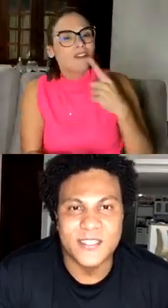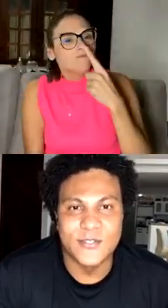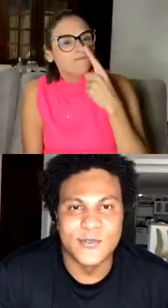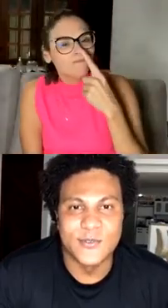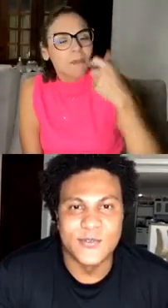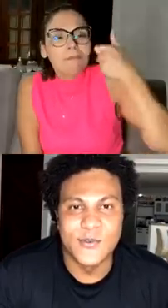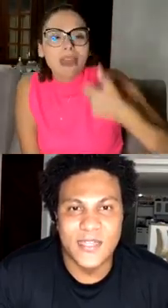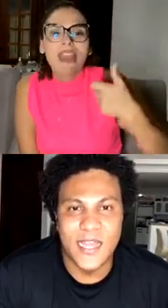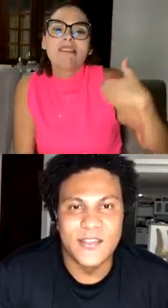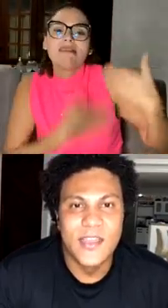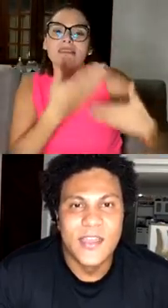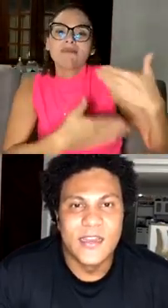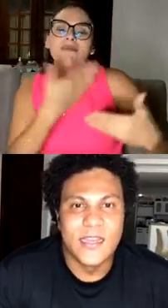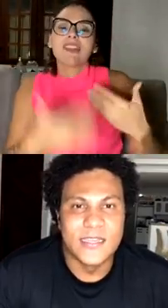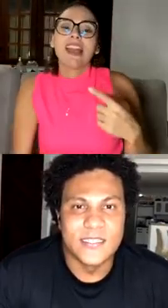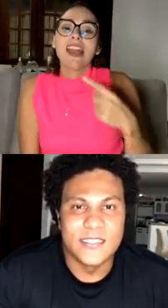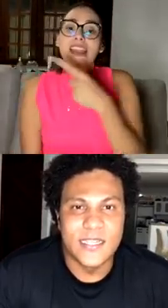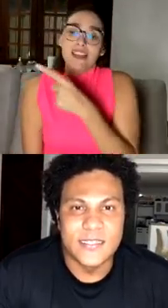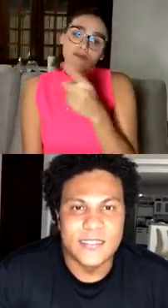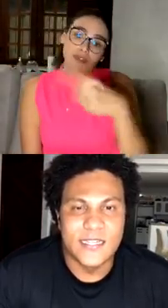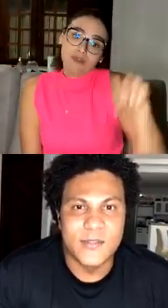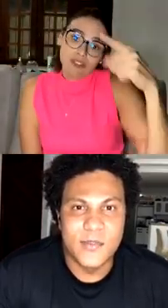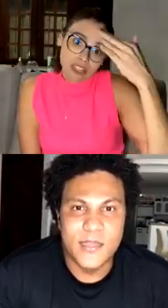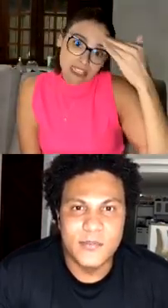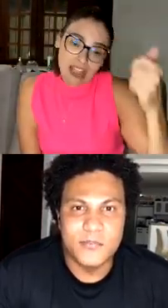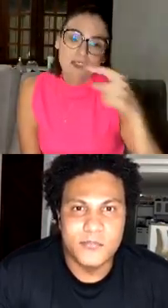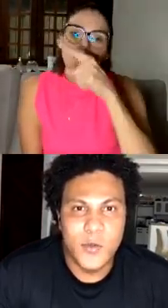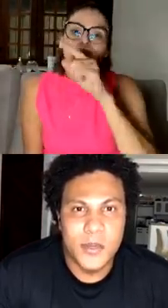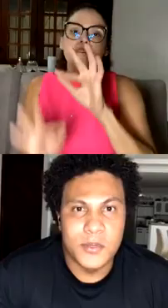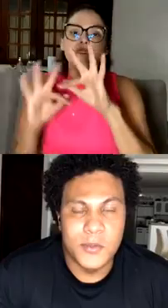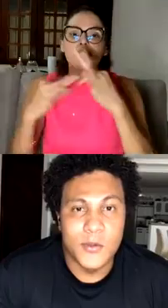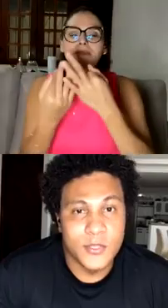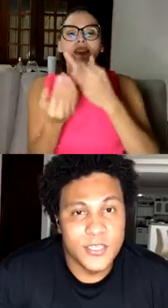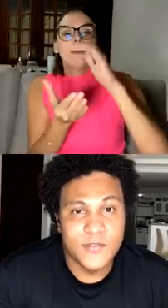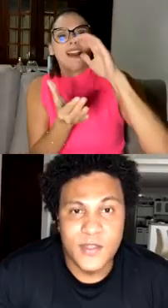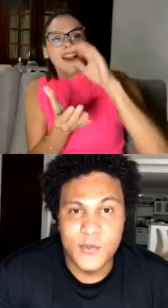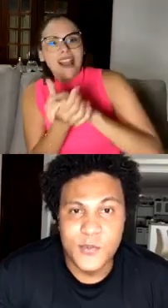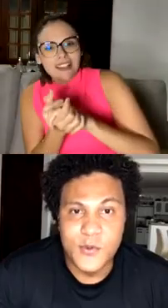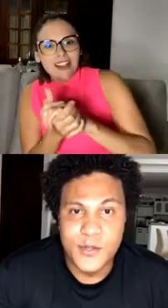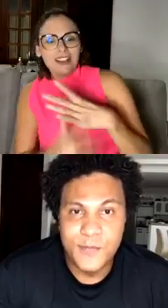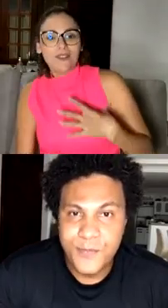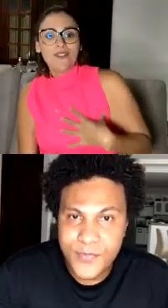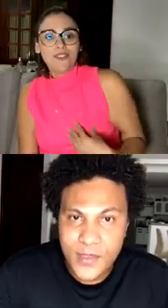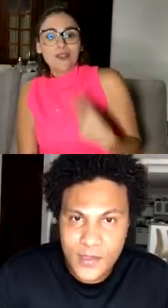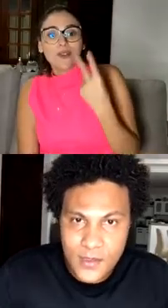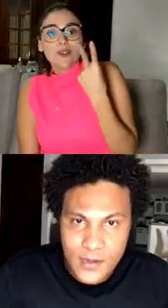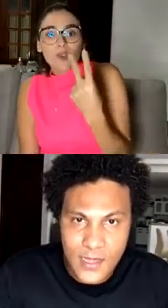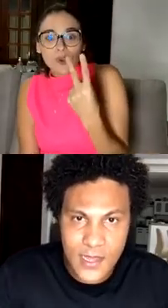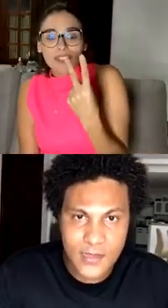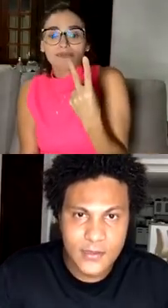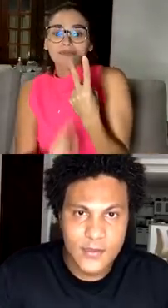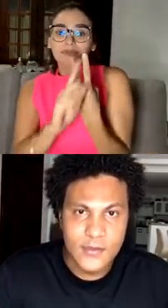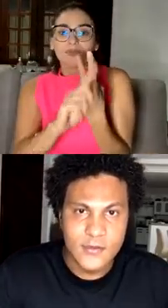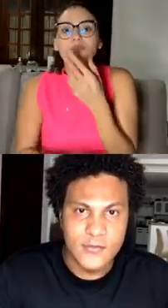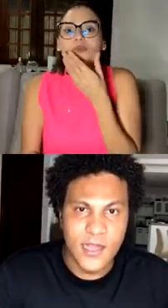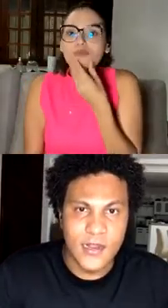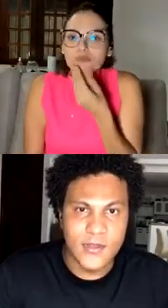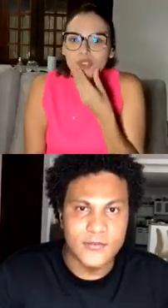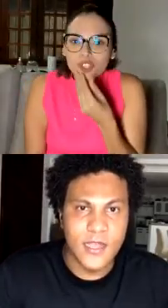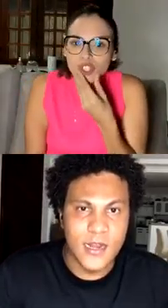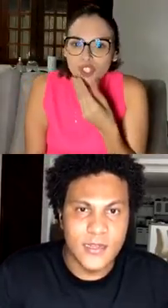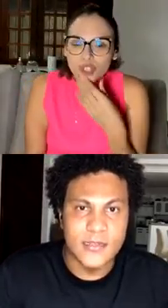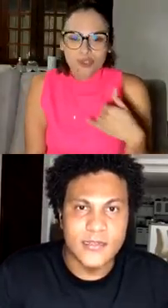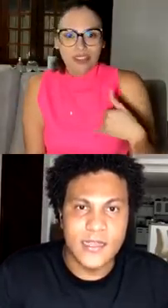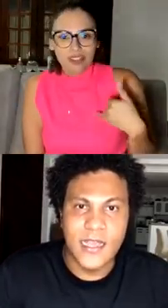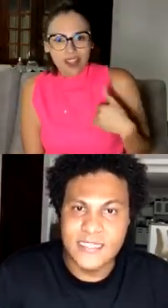bastante junto, contato, né? A gente está tendo bem uma conectividade muito boa, né? Um cara